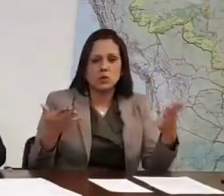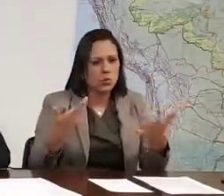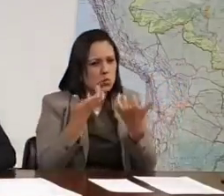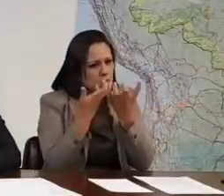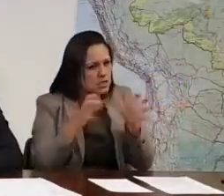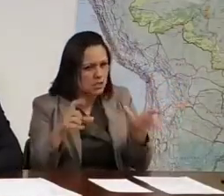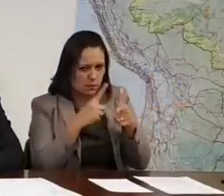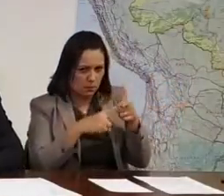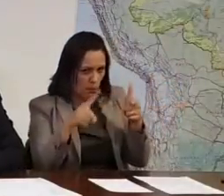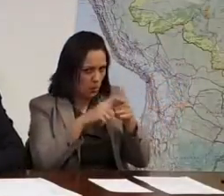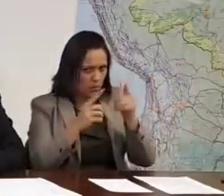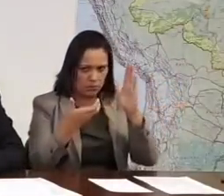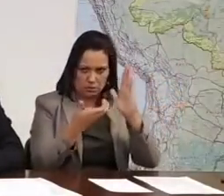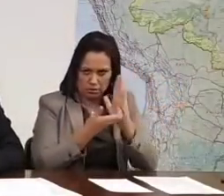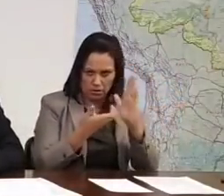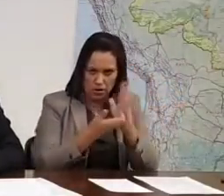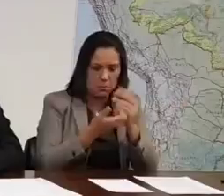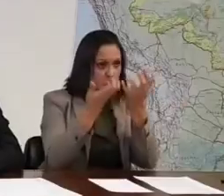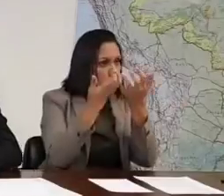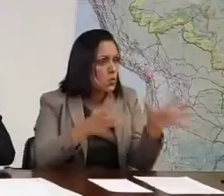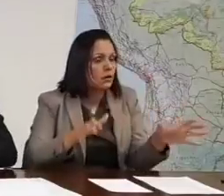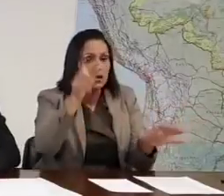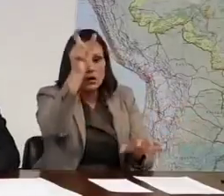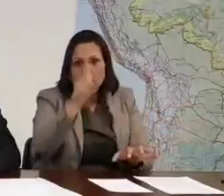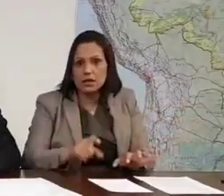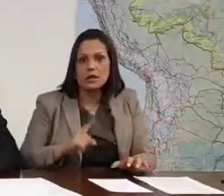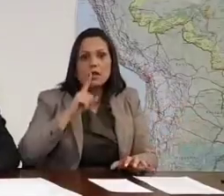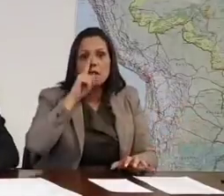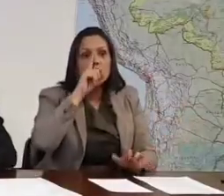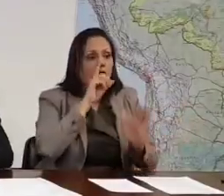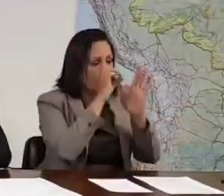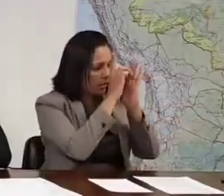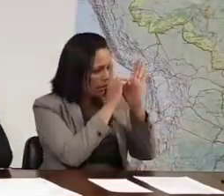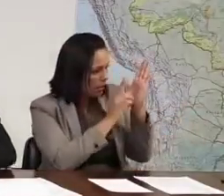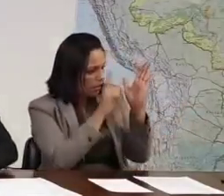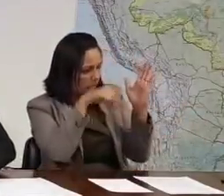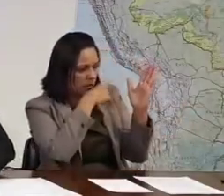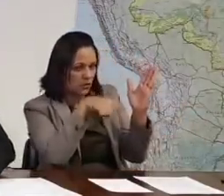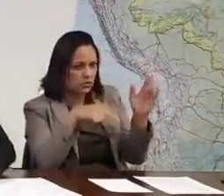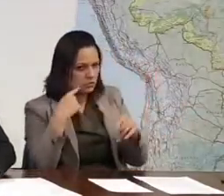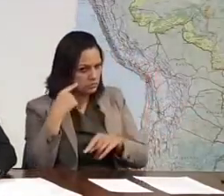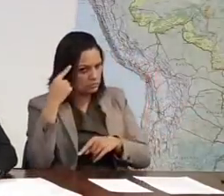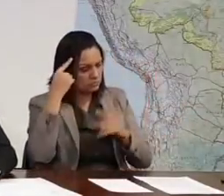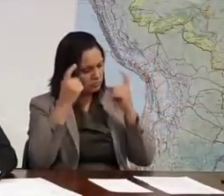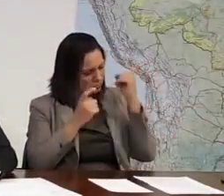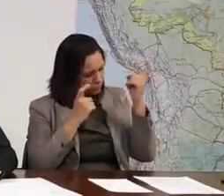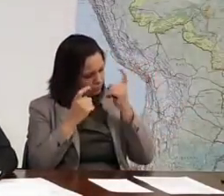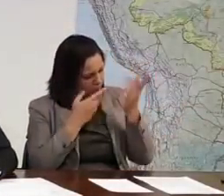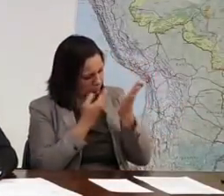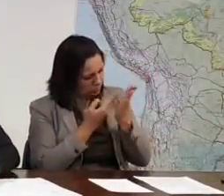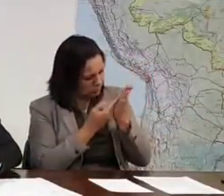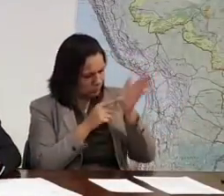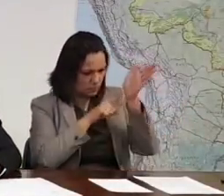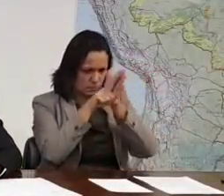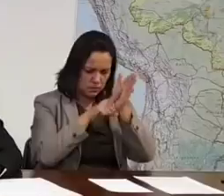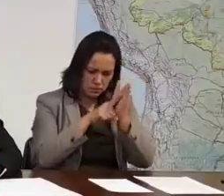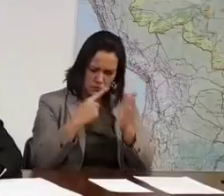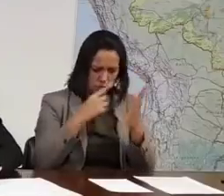Justiça ou com a Câmara e colocar em risco todo o decreto, nós reestudamos